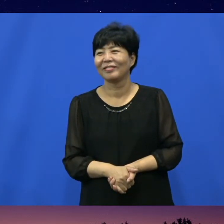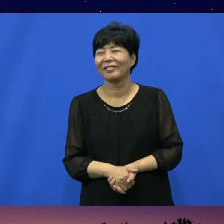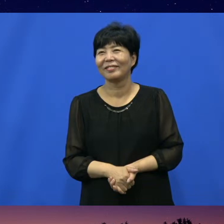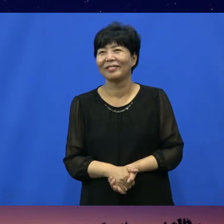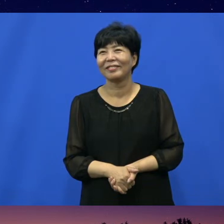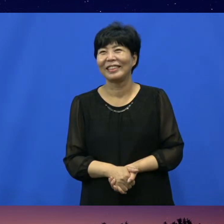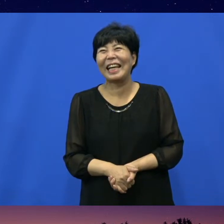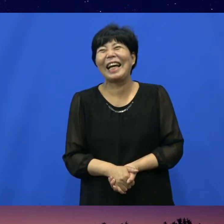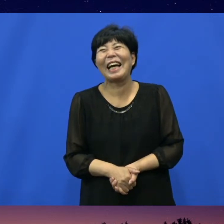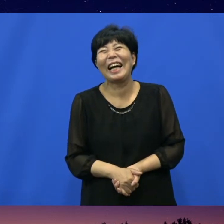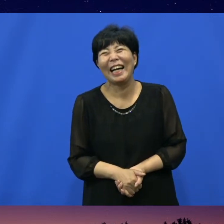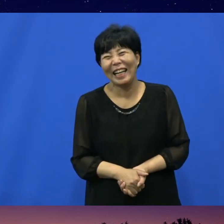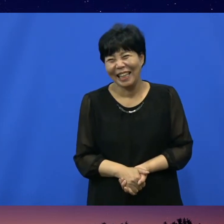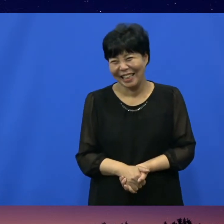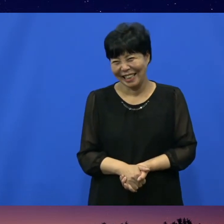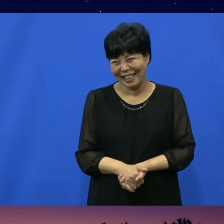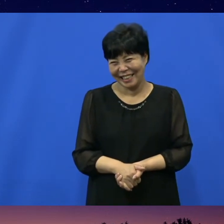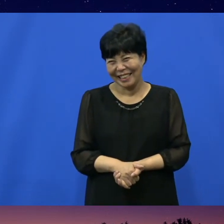안 한다.